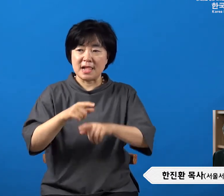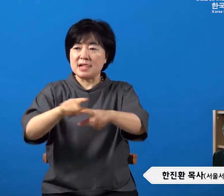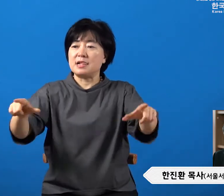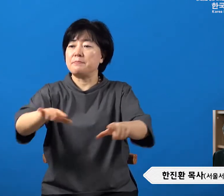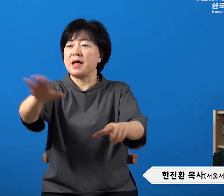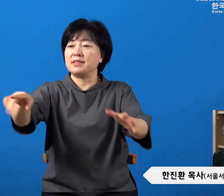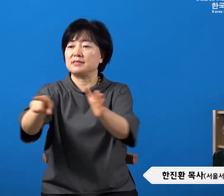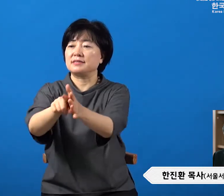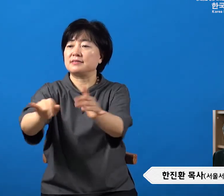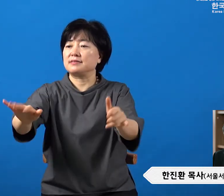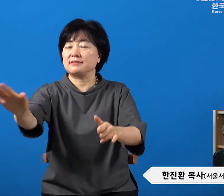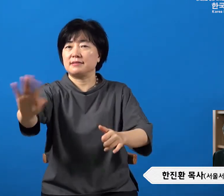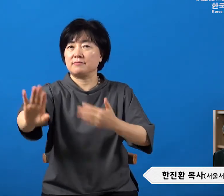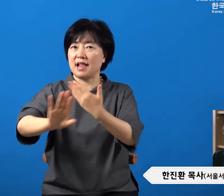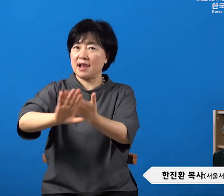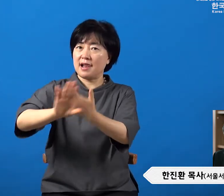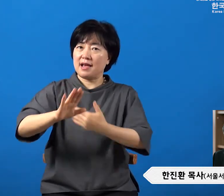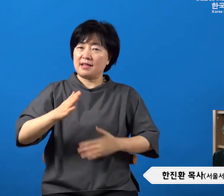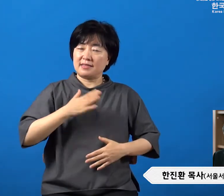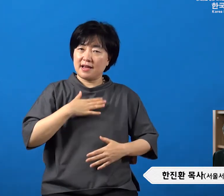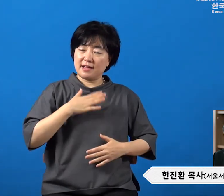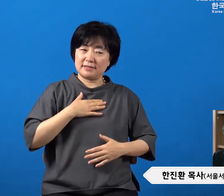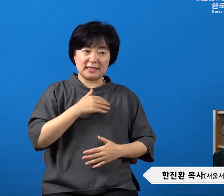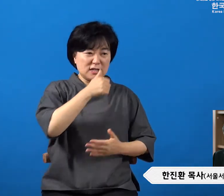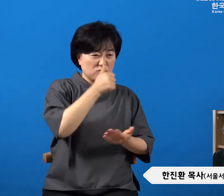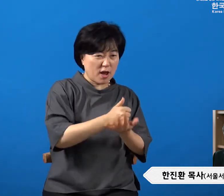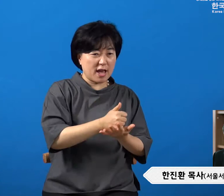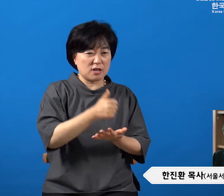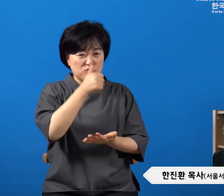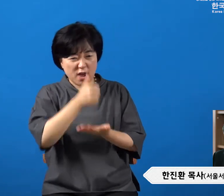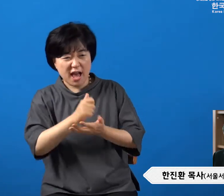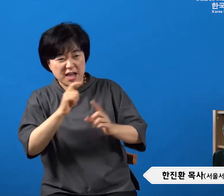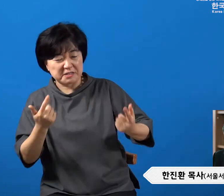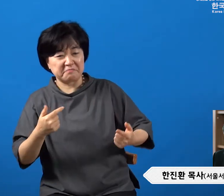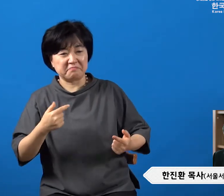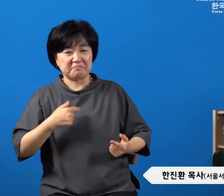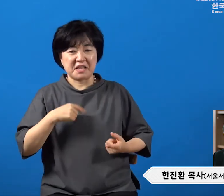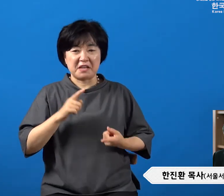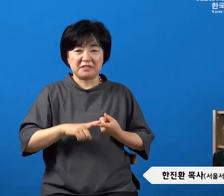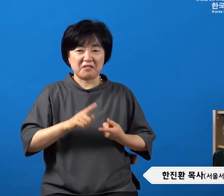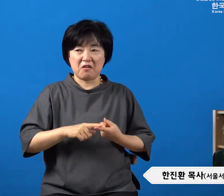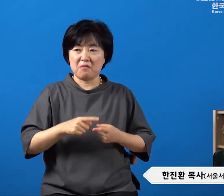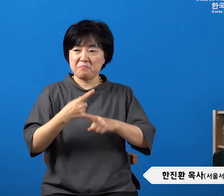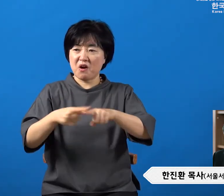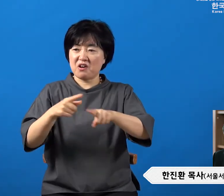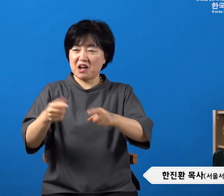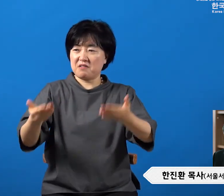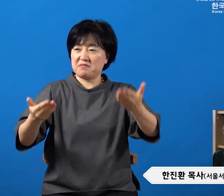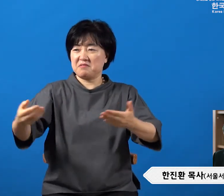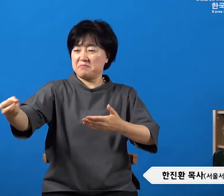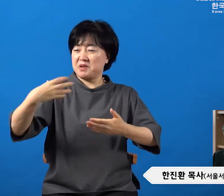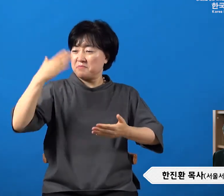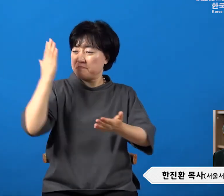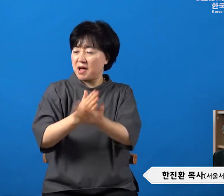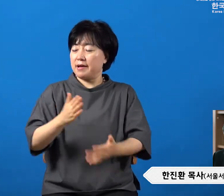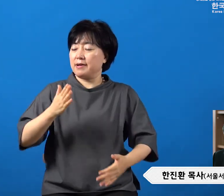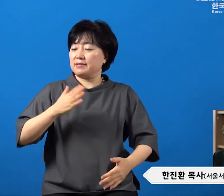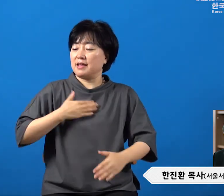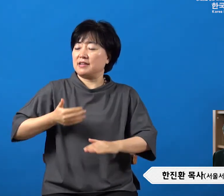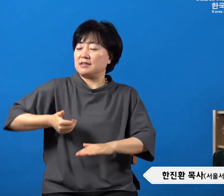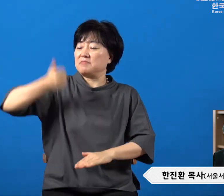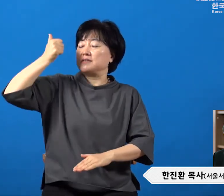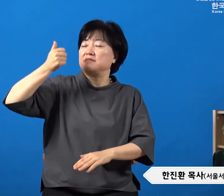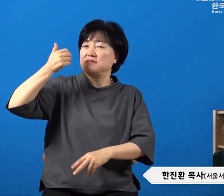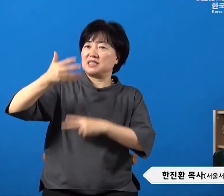일반 이 신도들처럼 죄다 아니다, 그런 잣대로 나를 보면 안 된다, 나는 그 너머에 있는